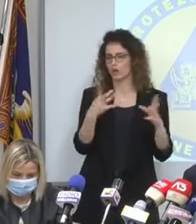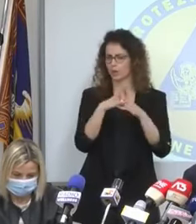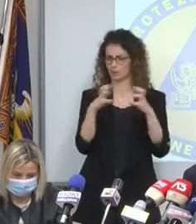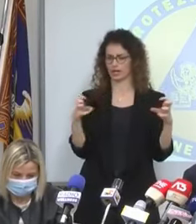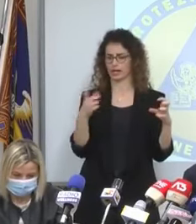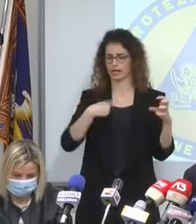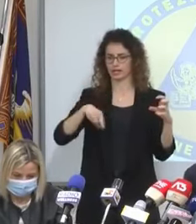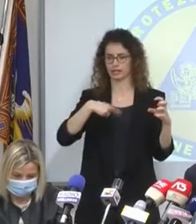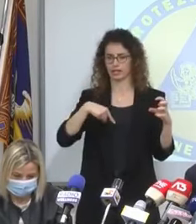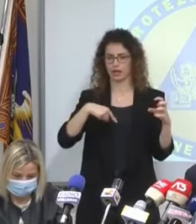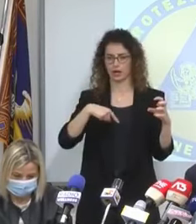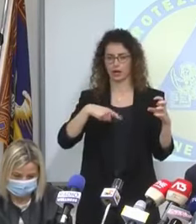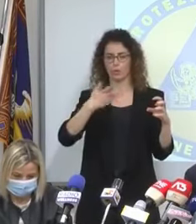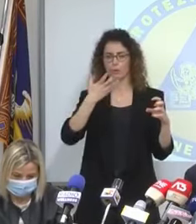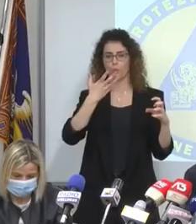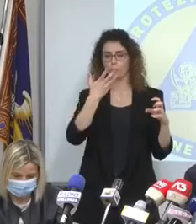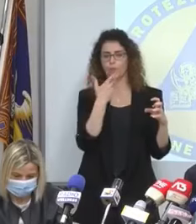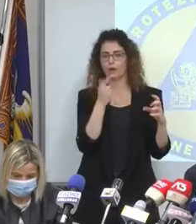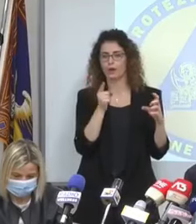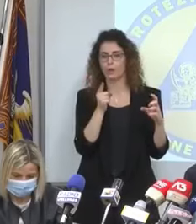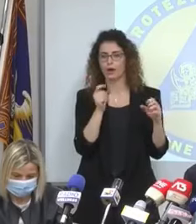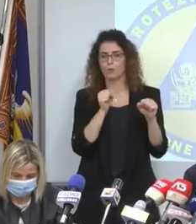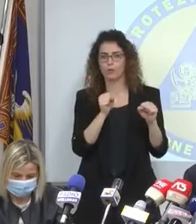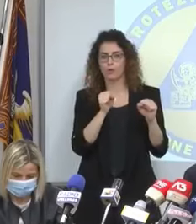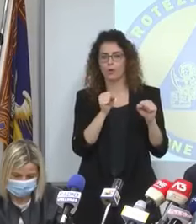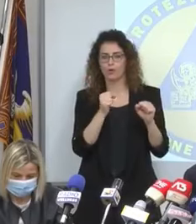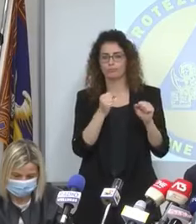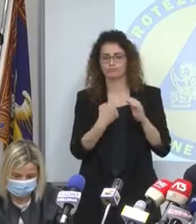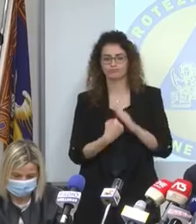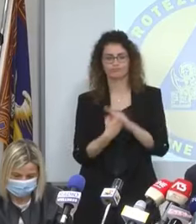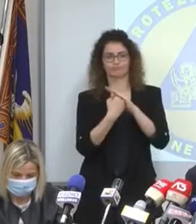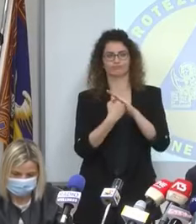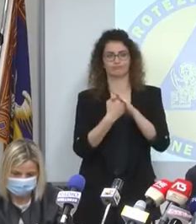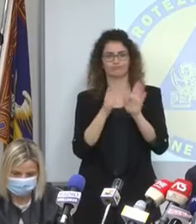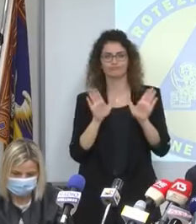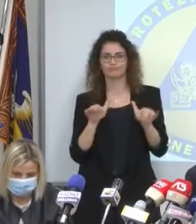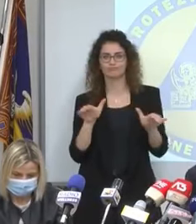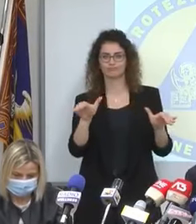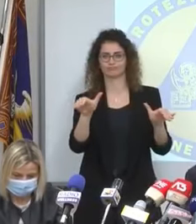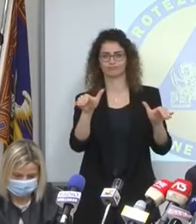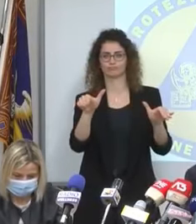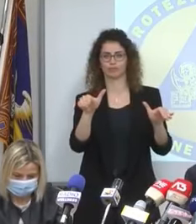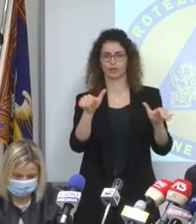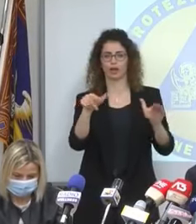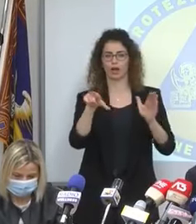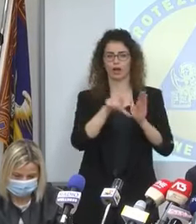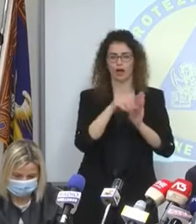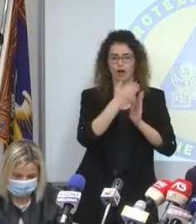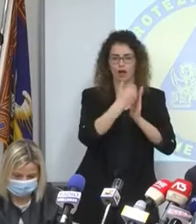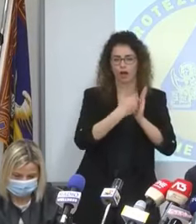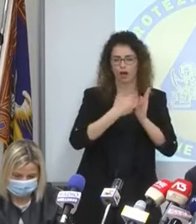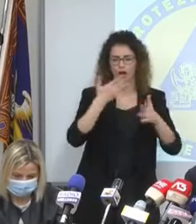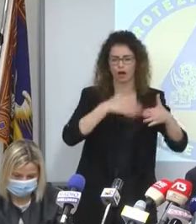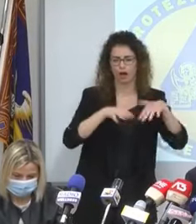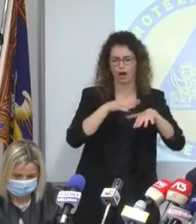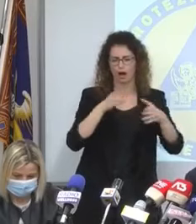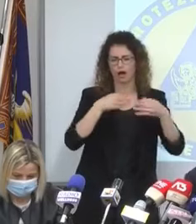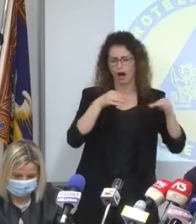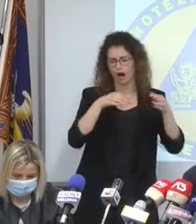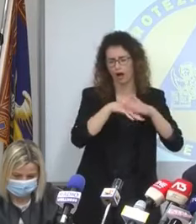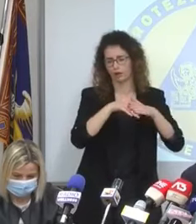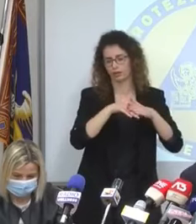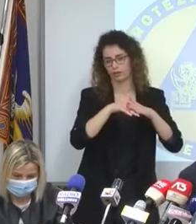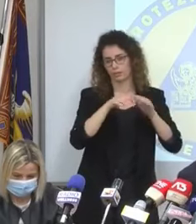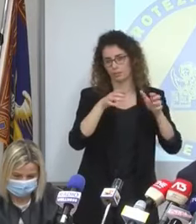si aspettano solo di poter volare, spiccare il volo, sburocratizzazione, e le risorse dobbiamo darle a